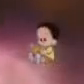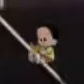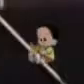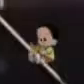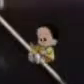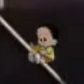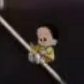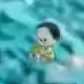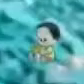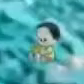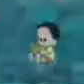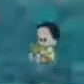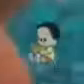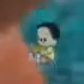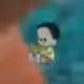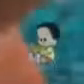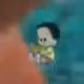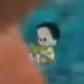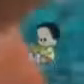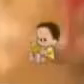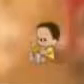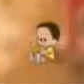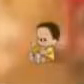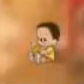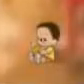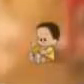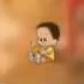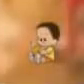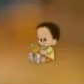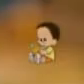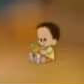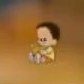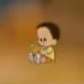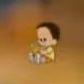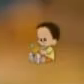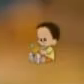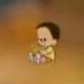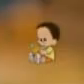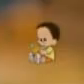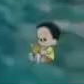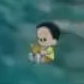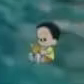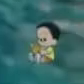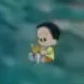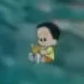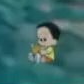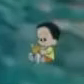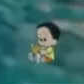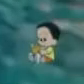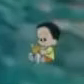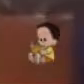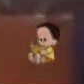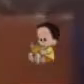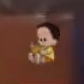Ian está atravessando as grades. Mais crianças se aproximam e ajudam a puxar. Uma menina olha e corre para ajudar.